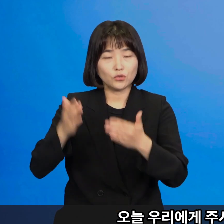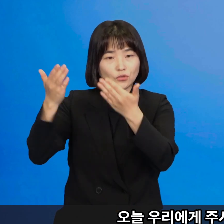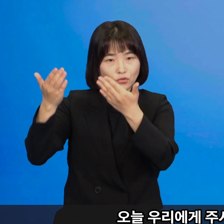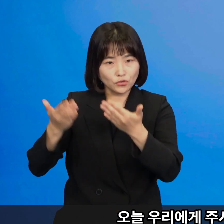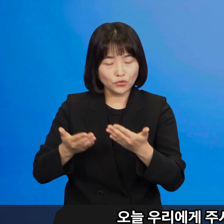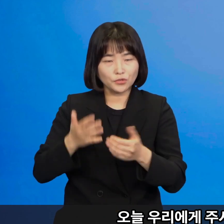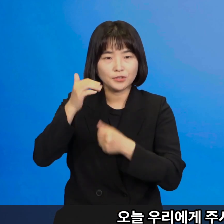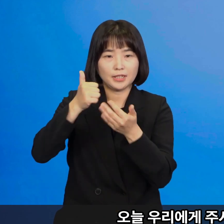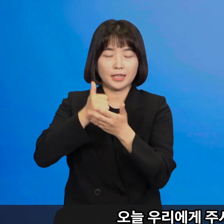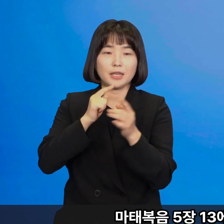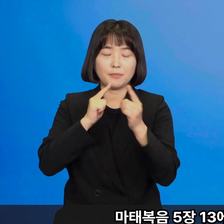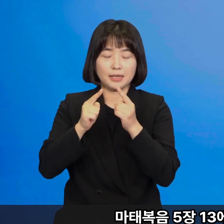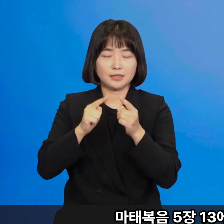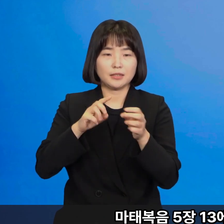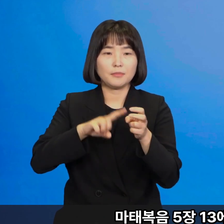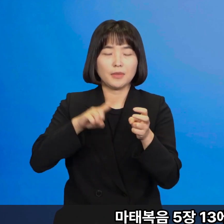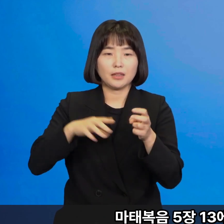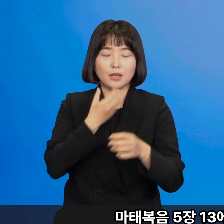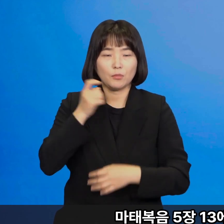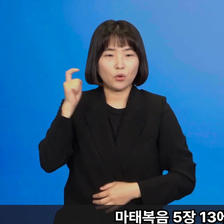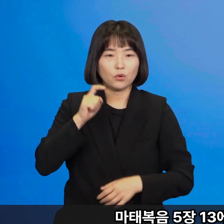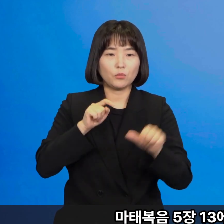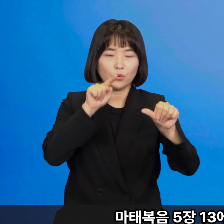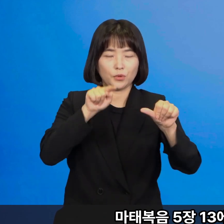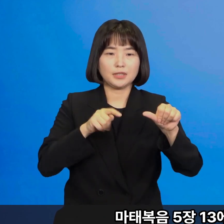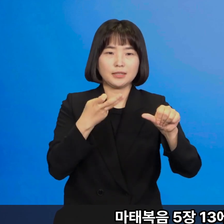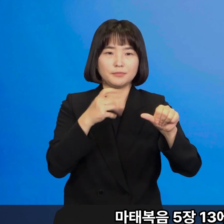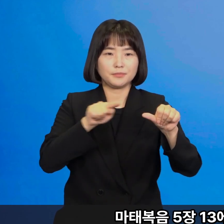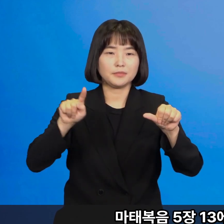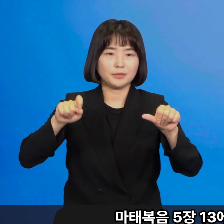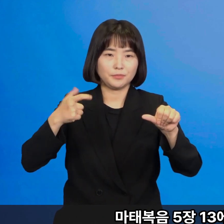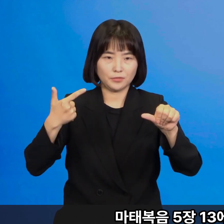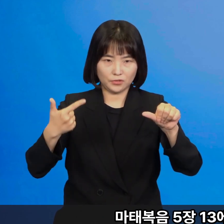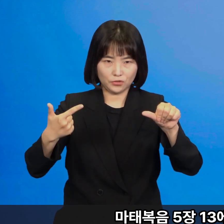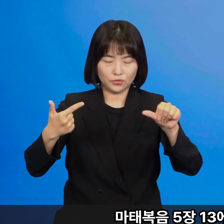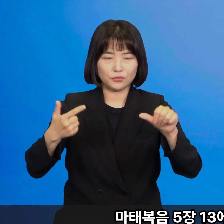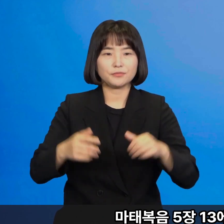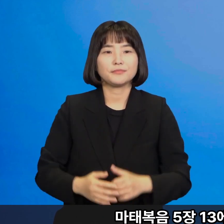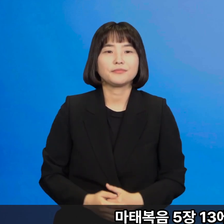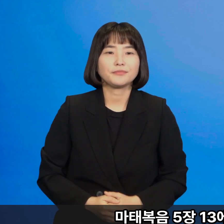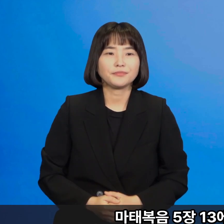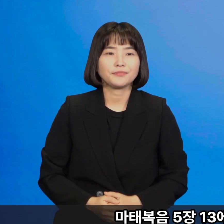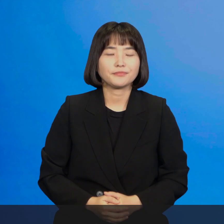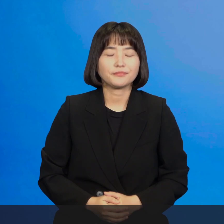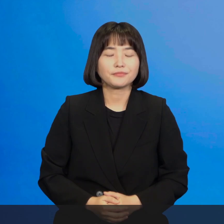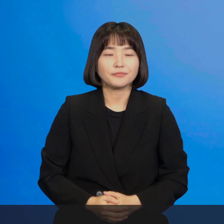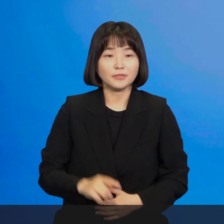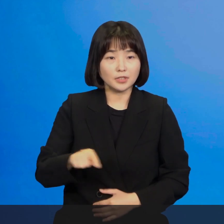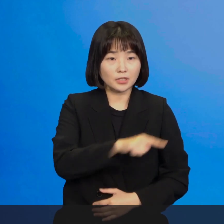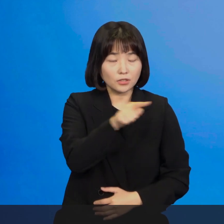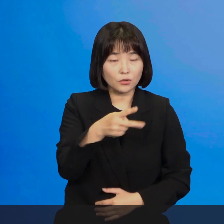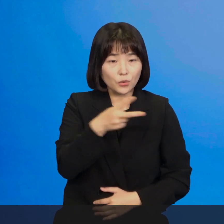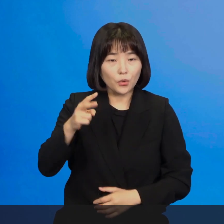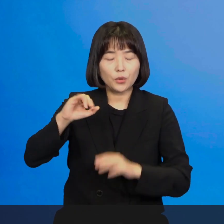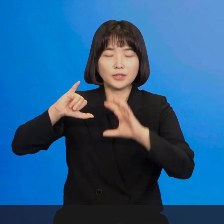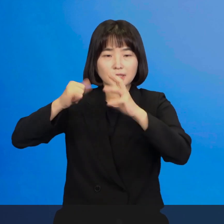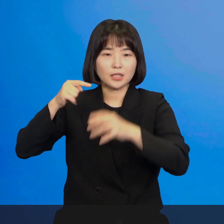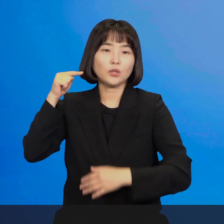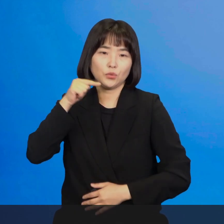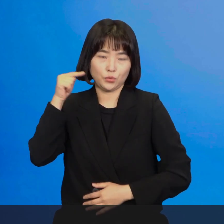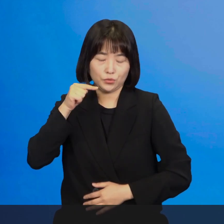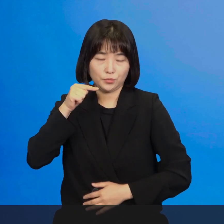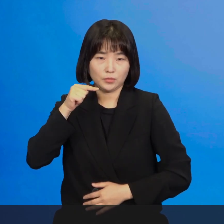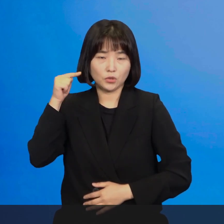오늘 우리에게 주시는 하나님의 말씀은 마태복음 5장 13에서 16절 말씀입니다. 너희는 세상의